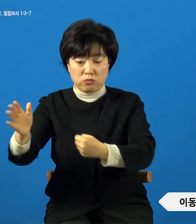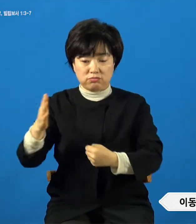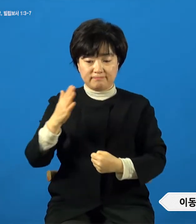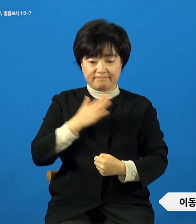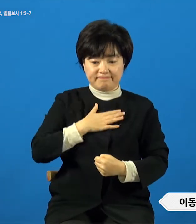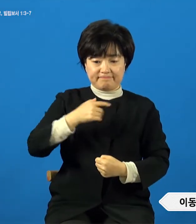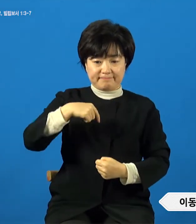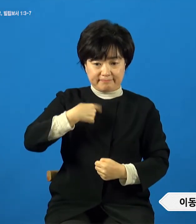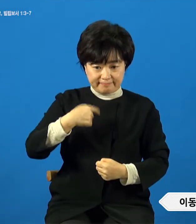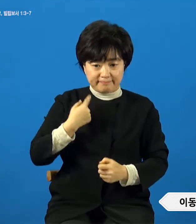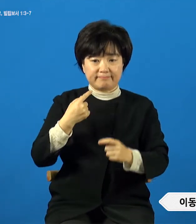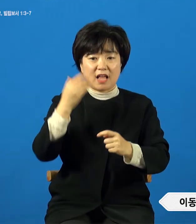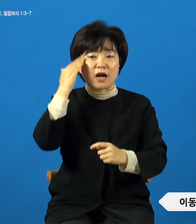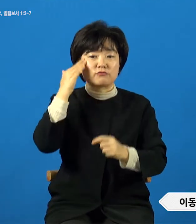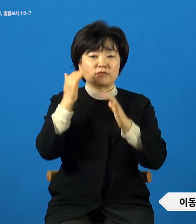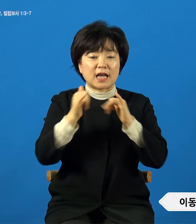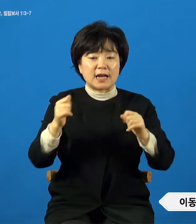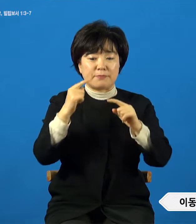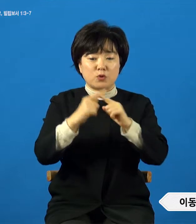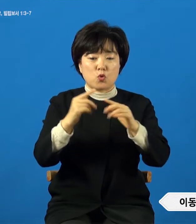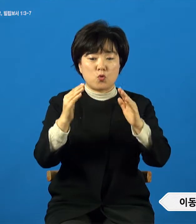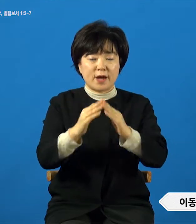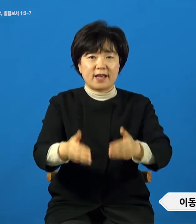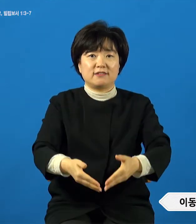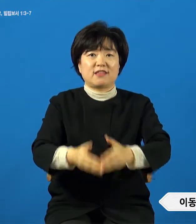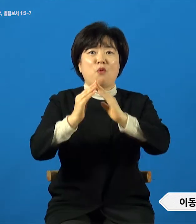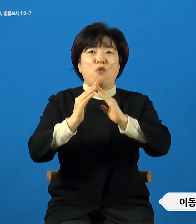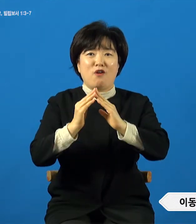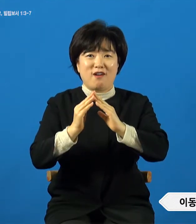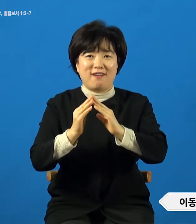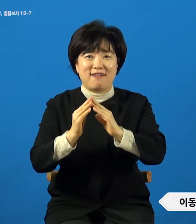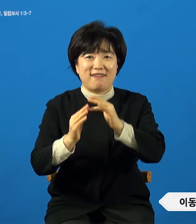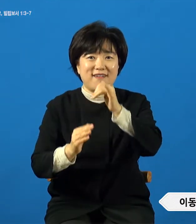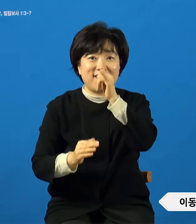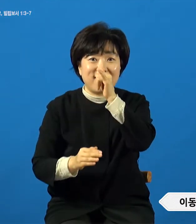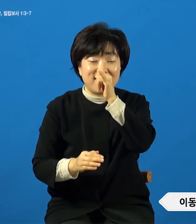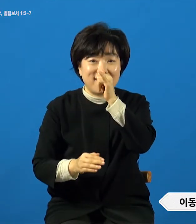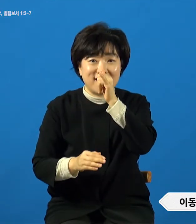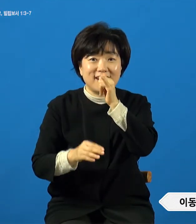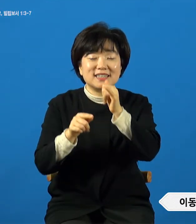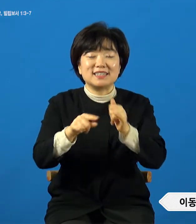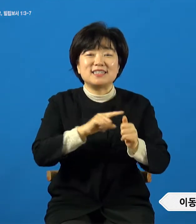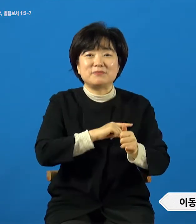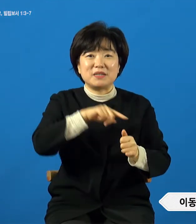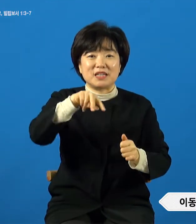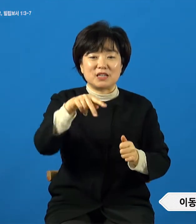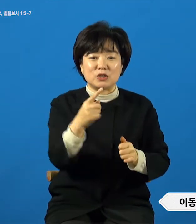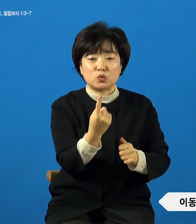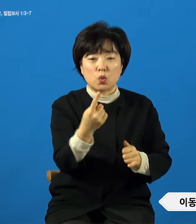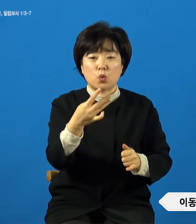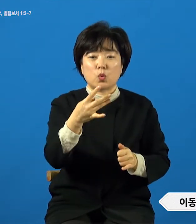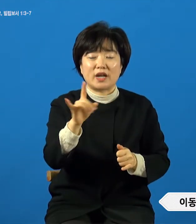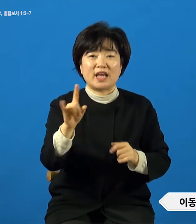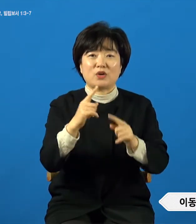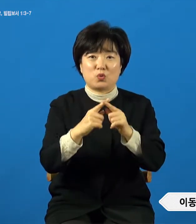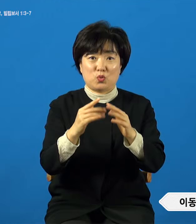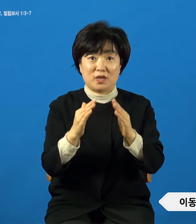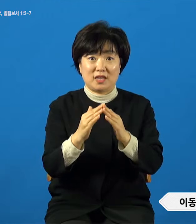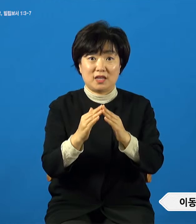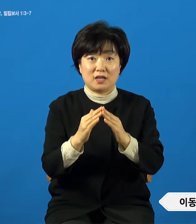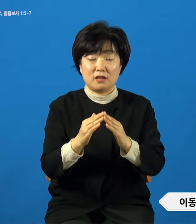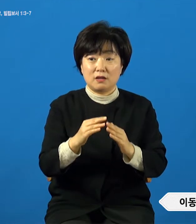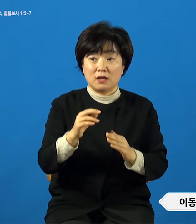세운 교회가 이 땅에 존재하고 있었다는 것입니다. 그게 바로 소래교회. 지금 여러분이 양지에